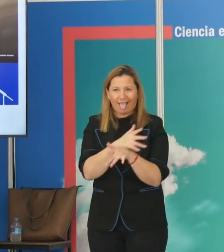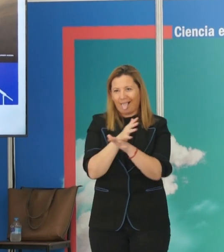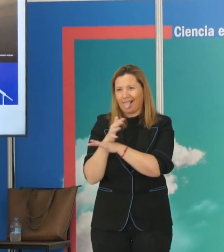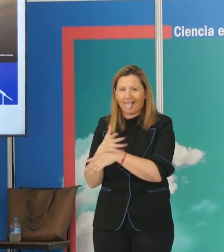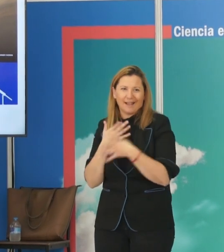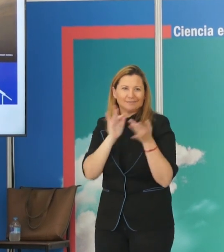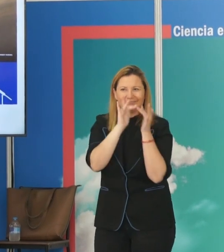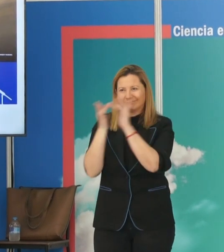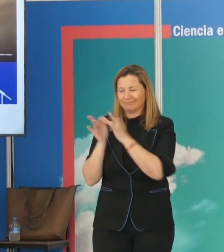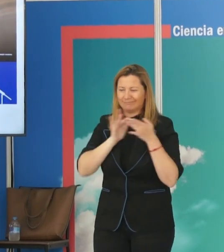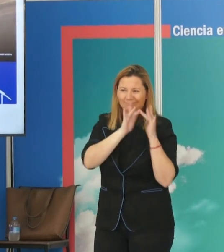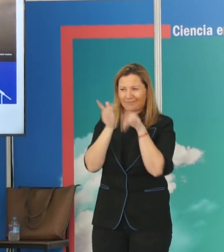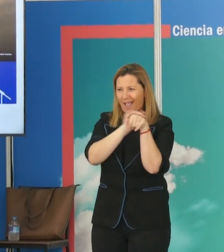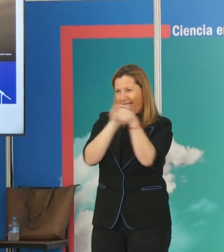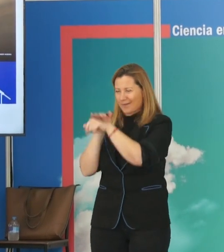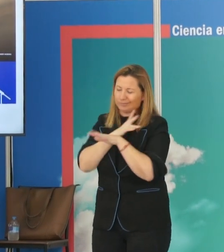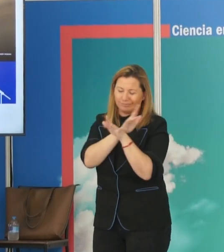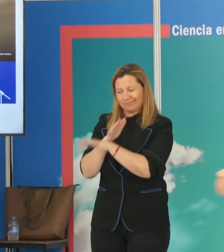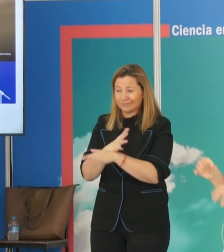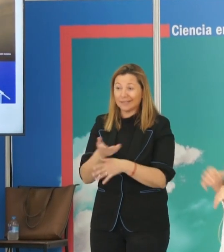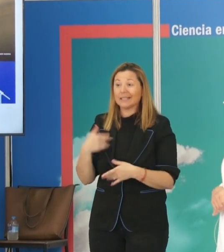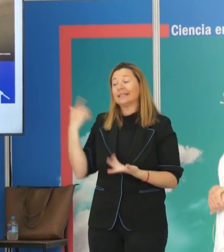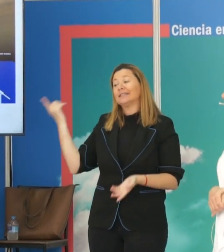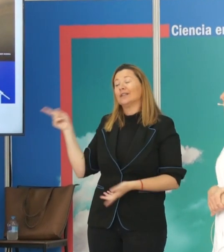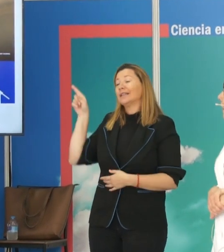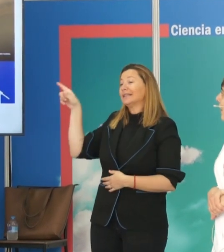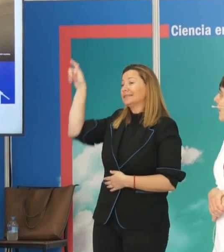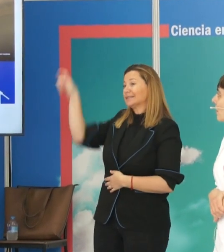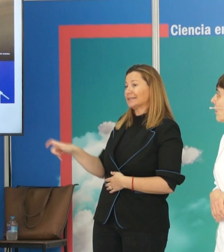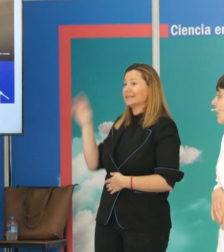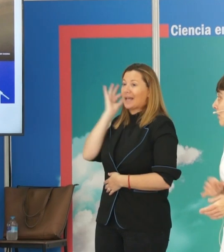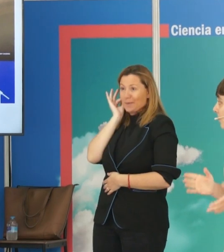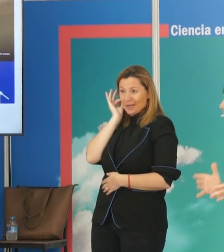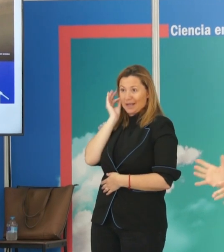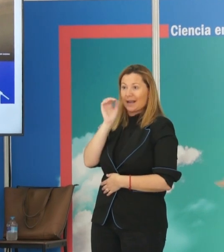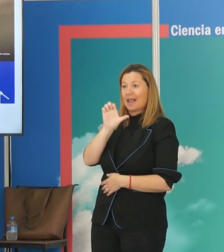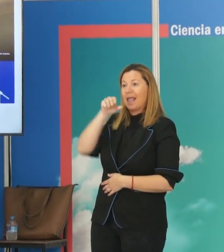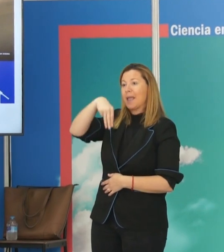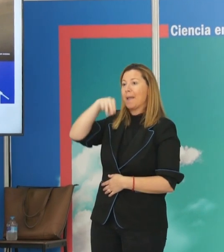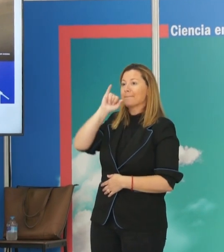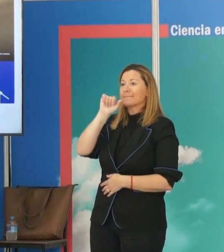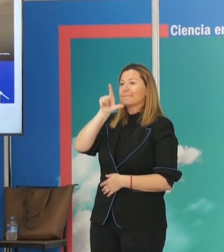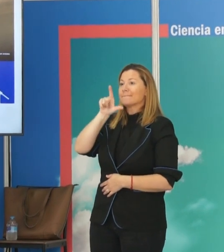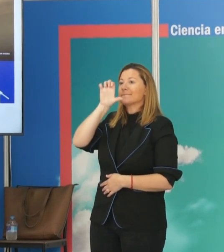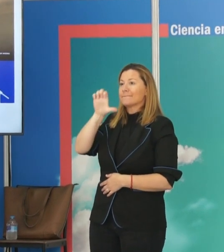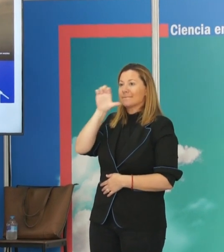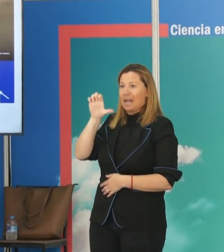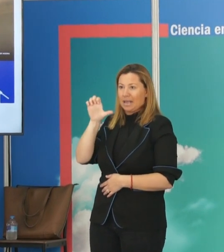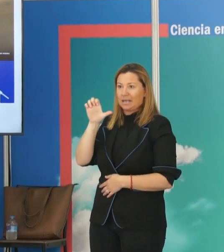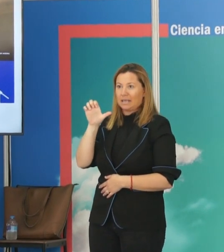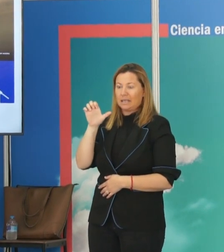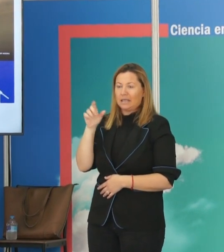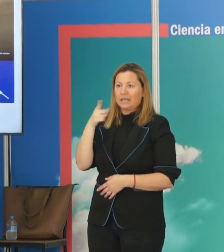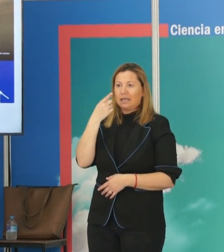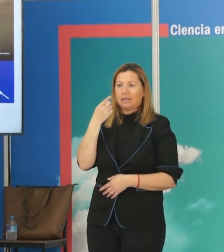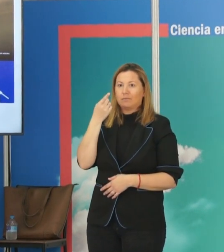compañía, ¿vale? Y Émilie pues quedó un poco eclipsada por la figura